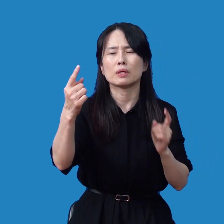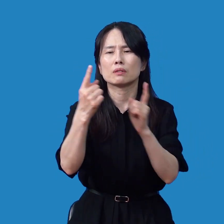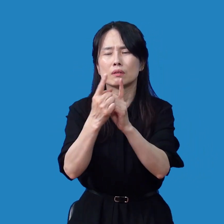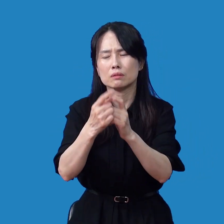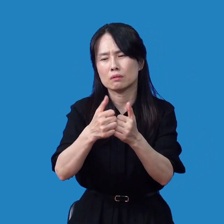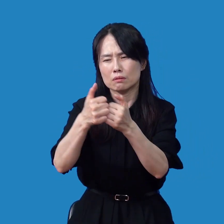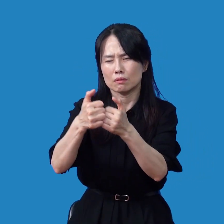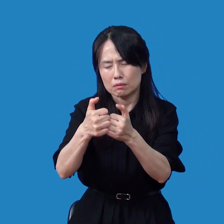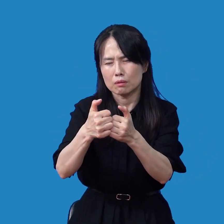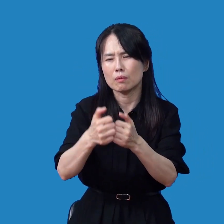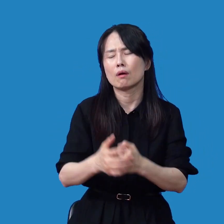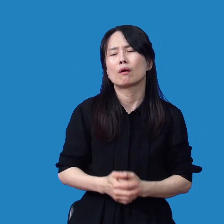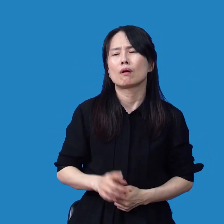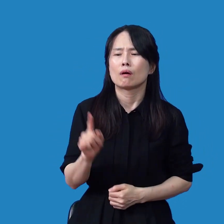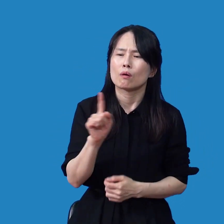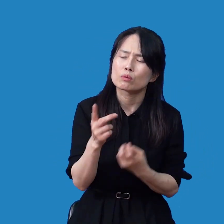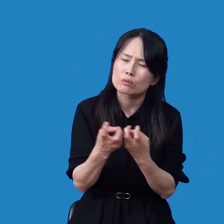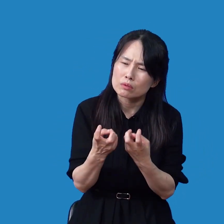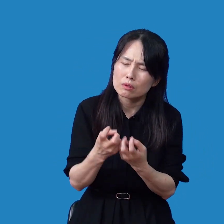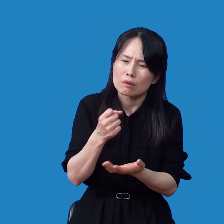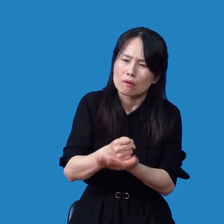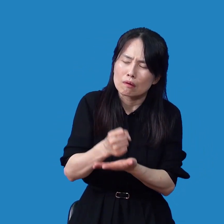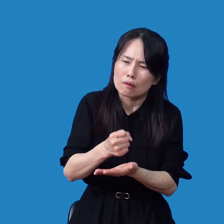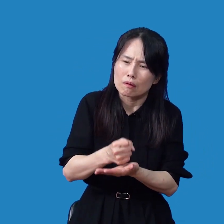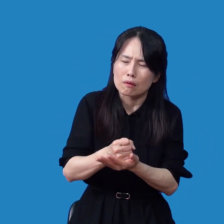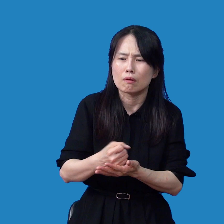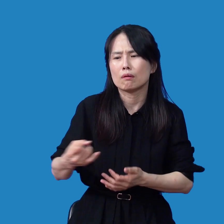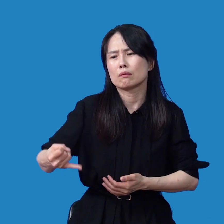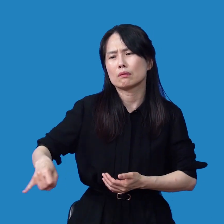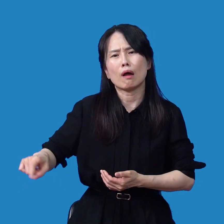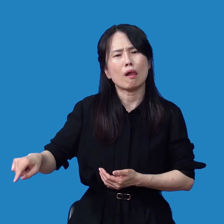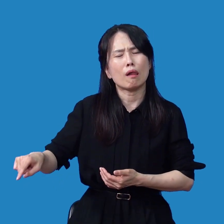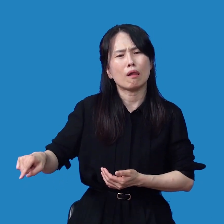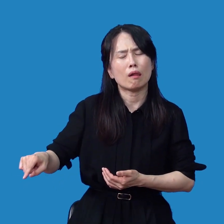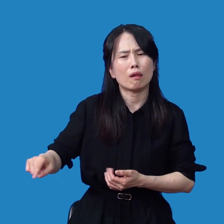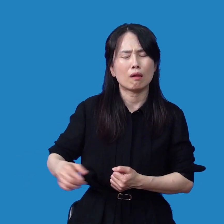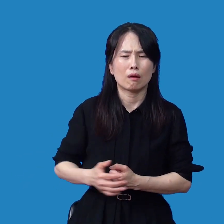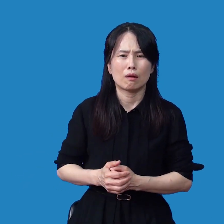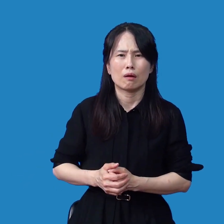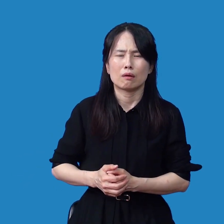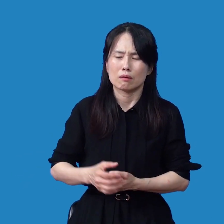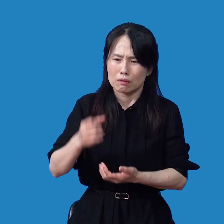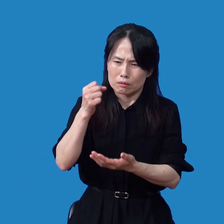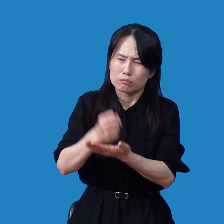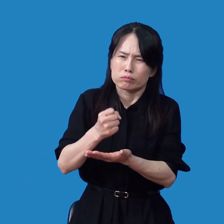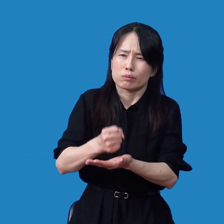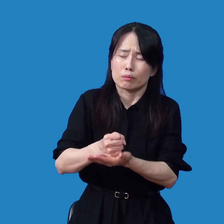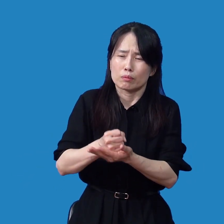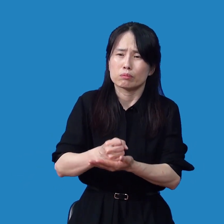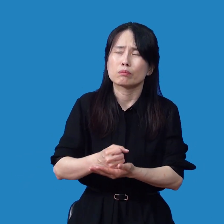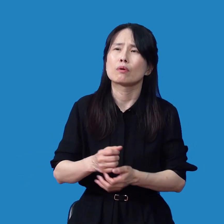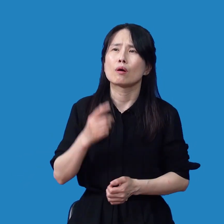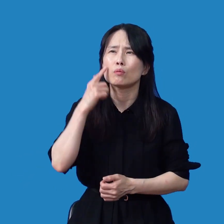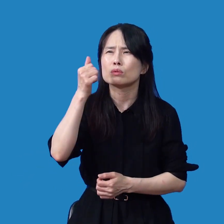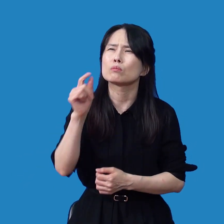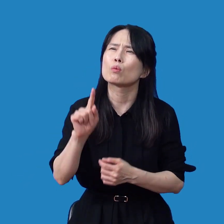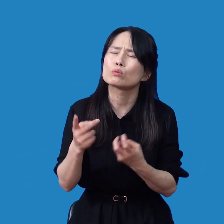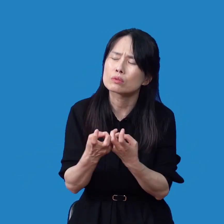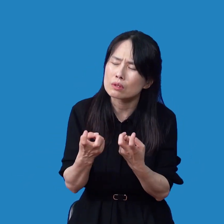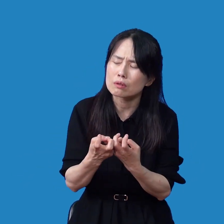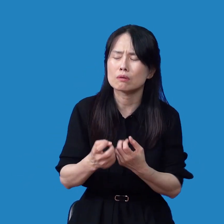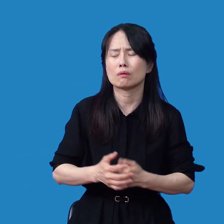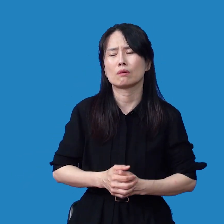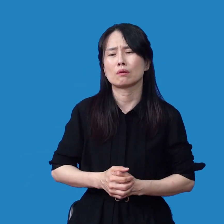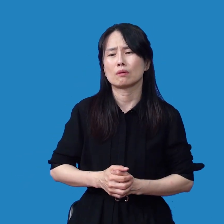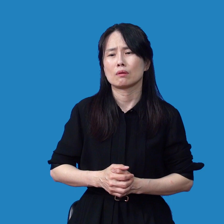하면서 하소연을 했습니다. 저희는 딸에게 교회에 무슨 모임이 있다면 최우선적으로 딸을 보냈습니다.